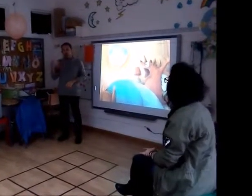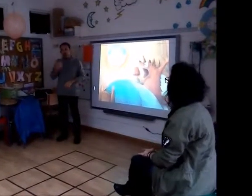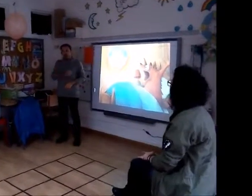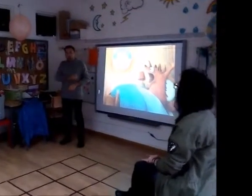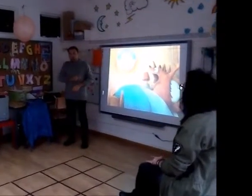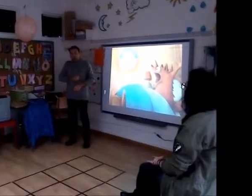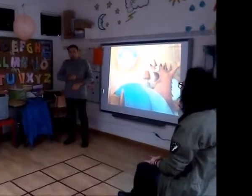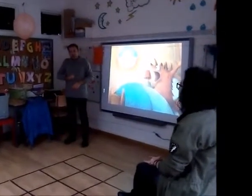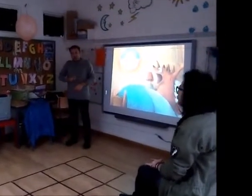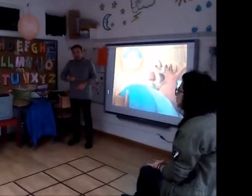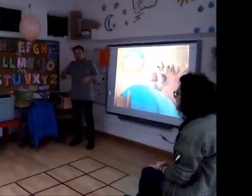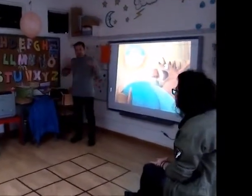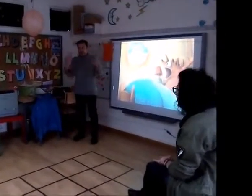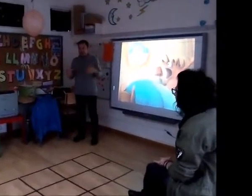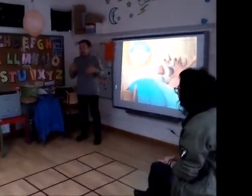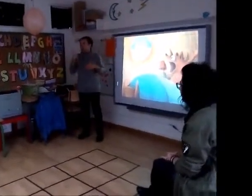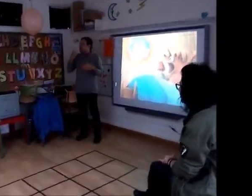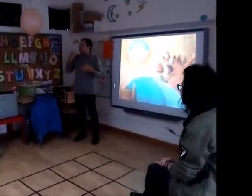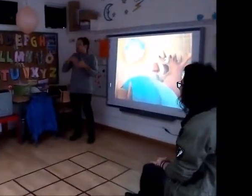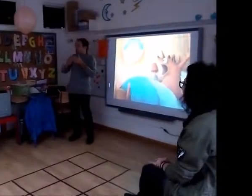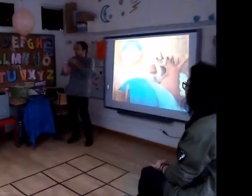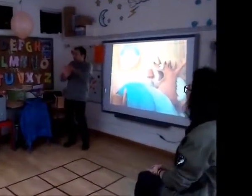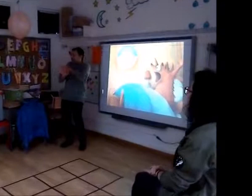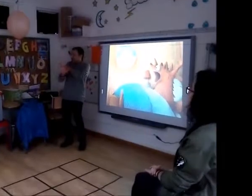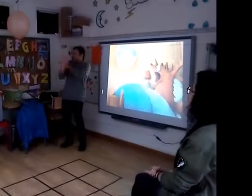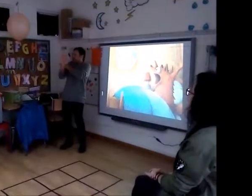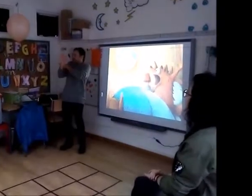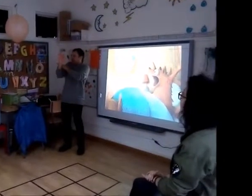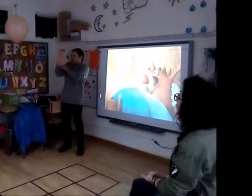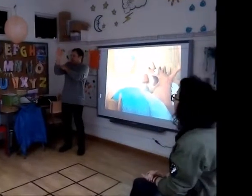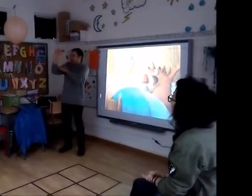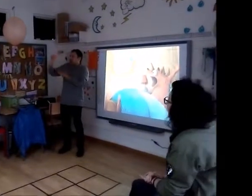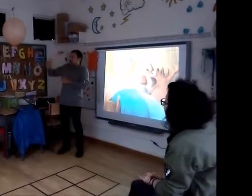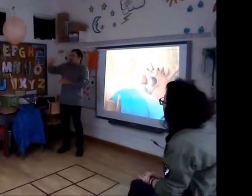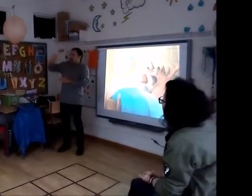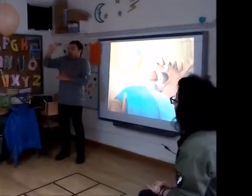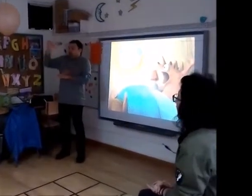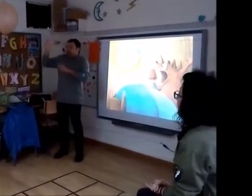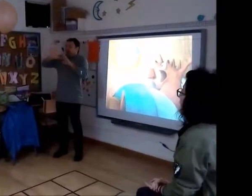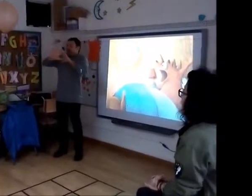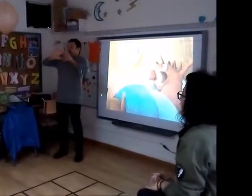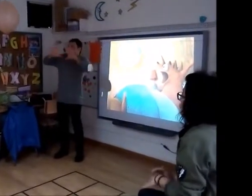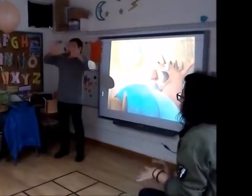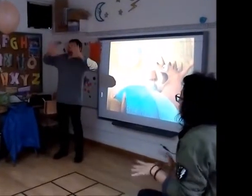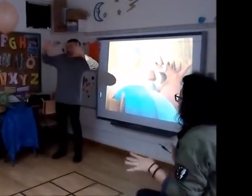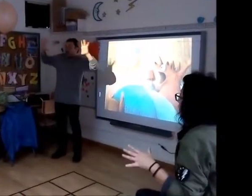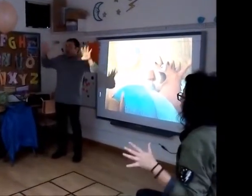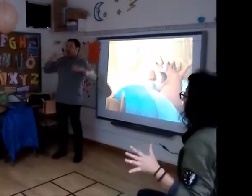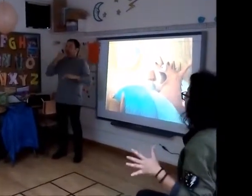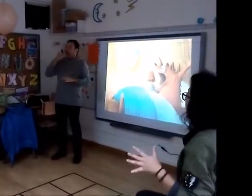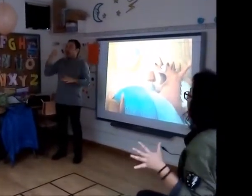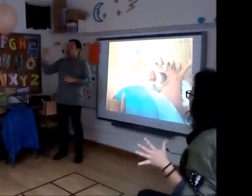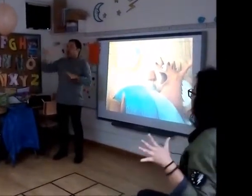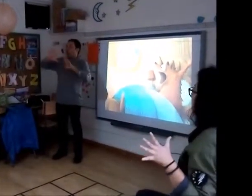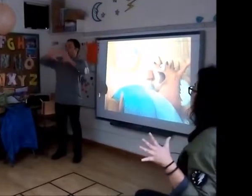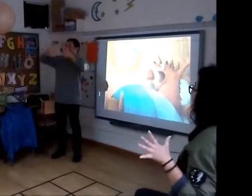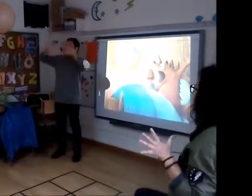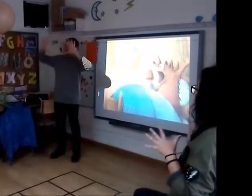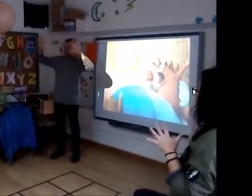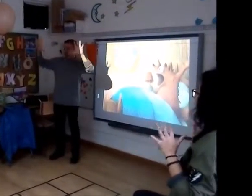sueño! Tenía muchísima hambre. Y ahora vio que amanecía, que ya hacía sol y que estaba muy despejado, el cielo